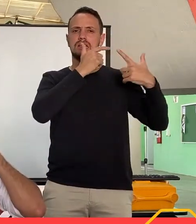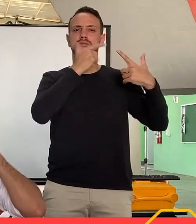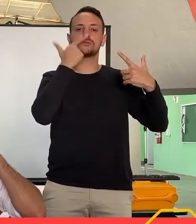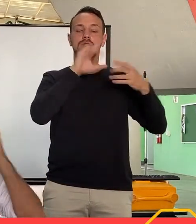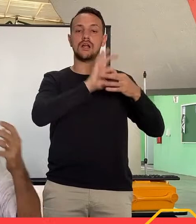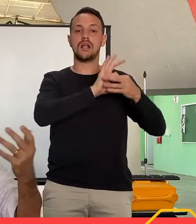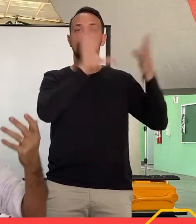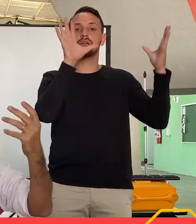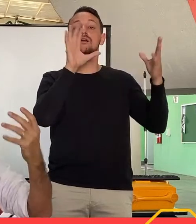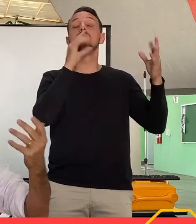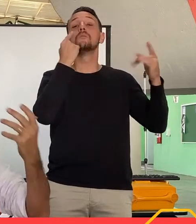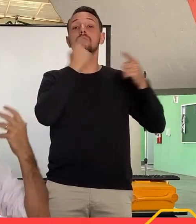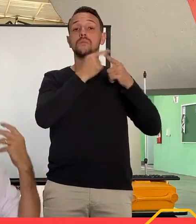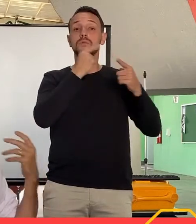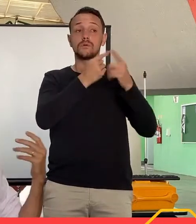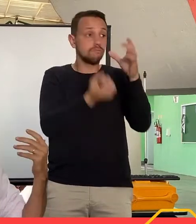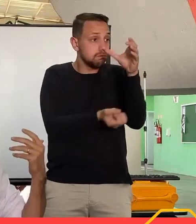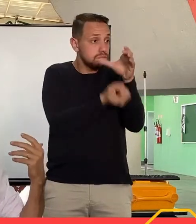lá. Porque a colonização